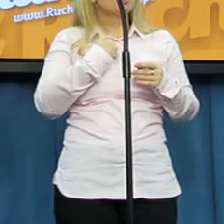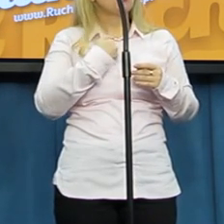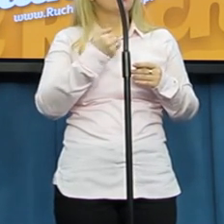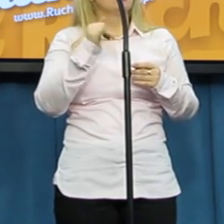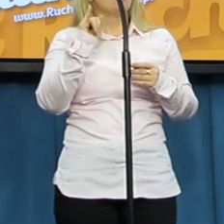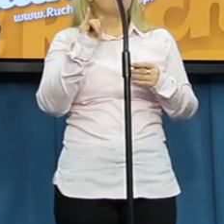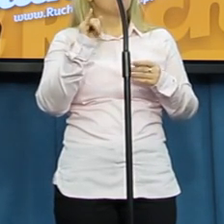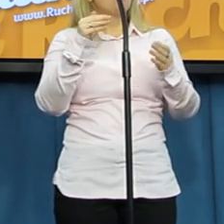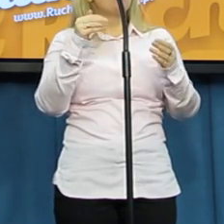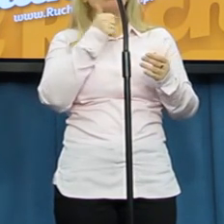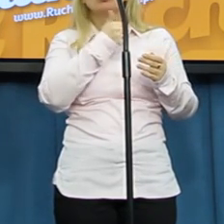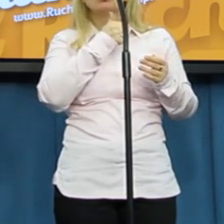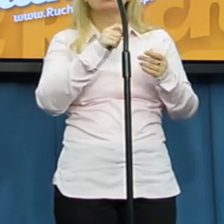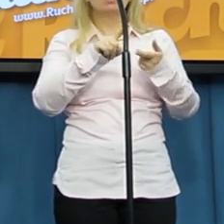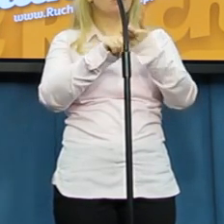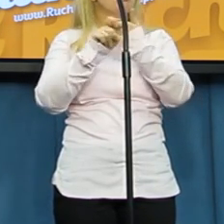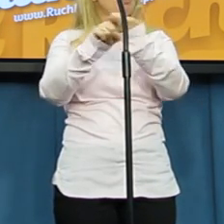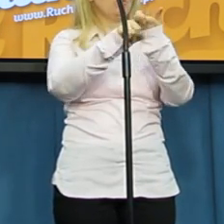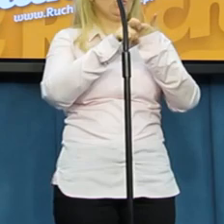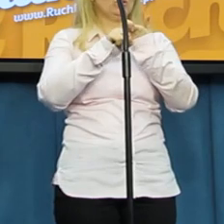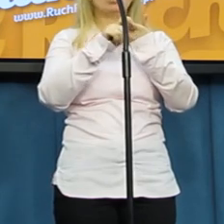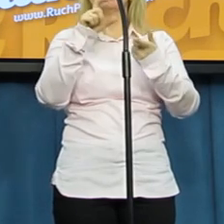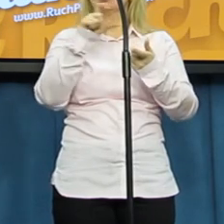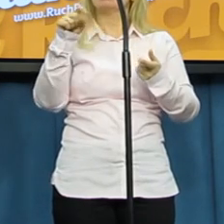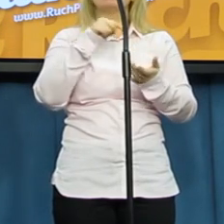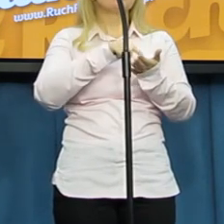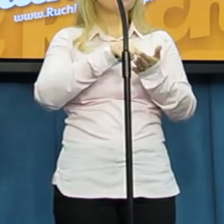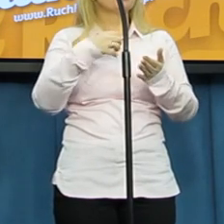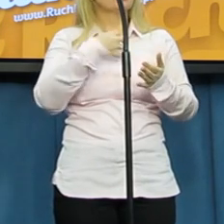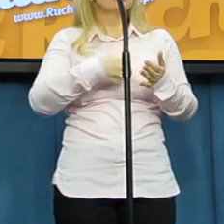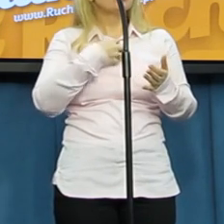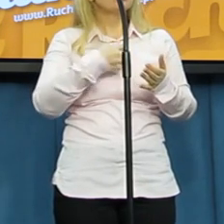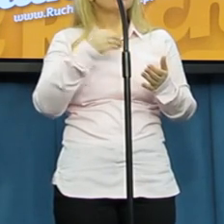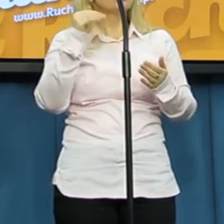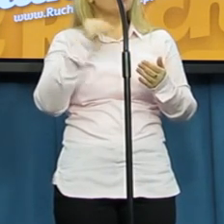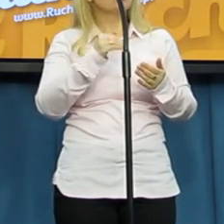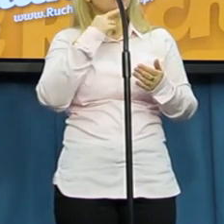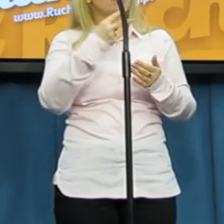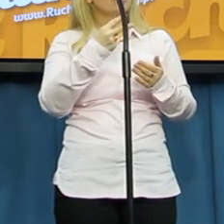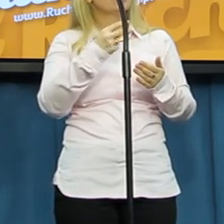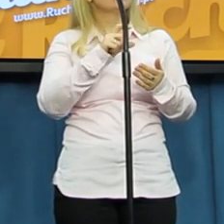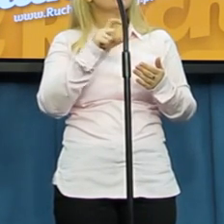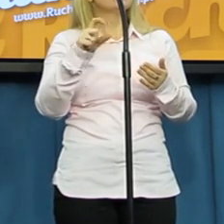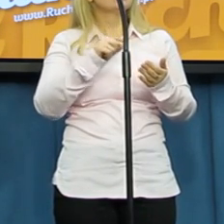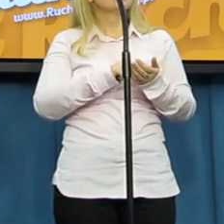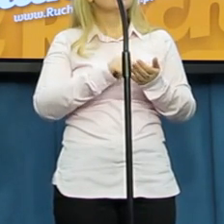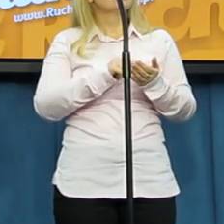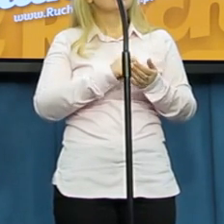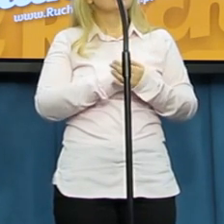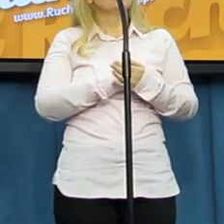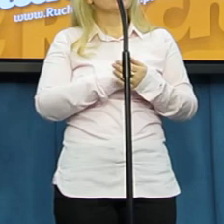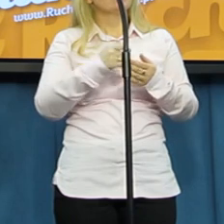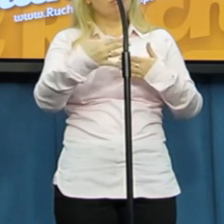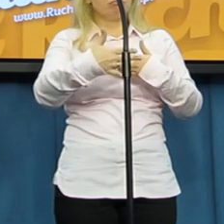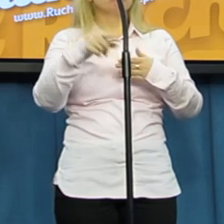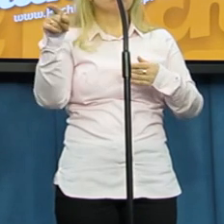się zawaliło, więc jaka jest szansa teraz, że te środowiska da się połączyć w jakiś jeden projekt i do pana posła. No, za niedługo